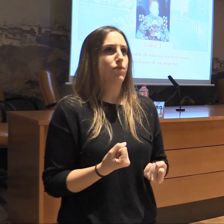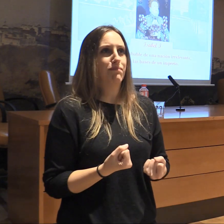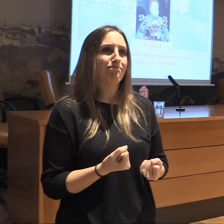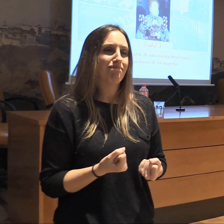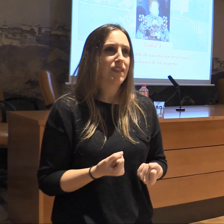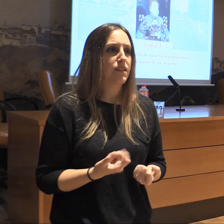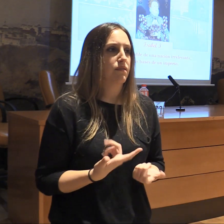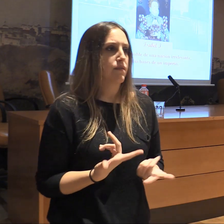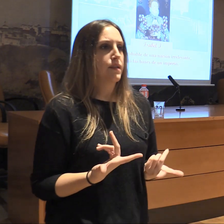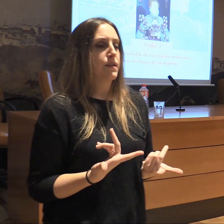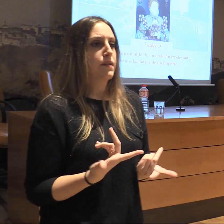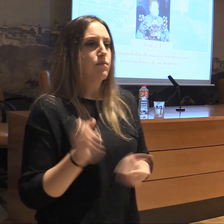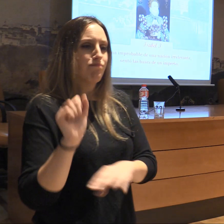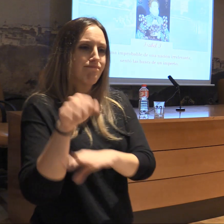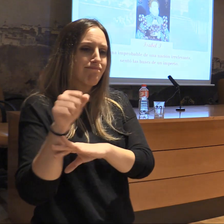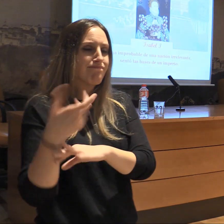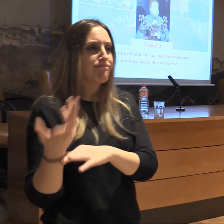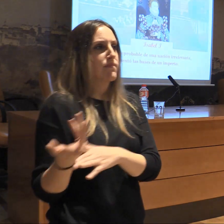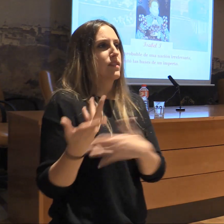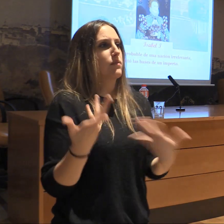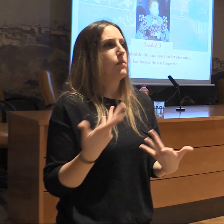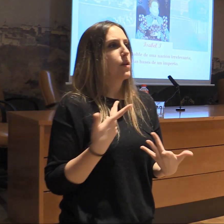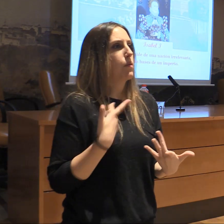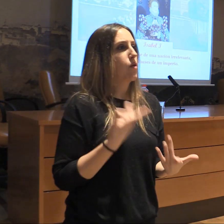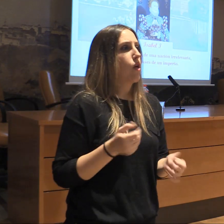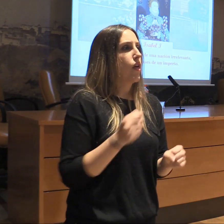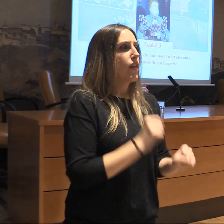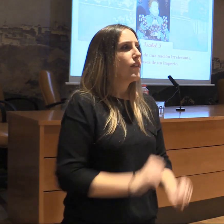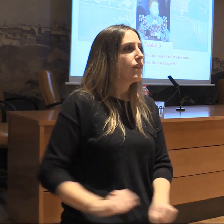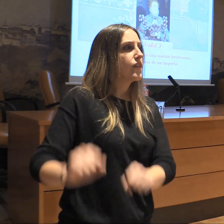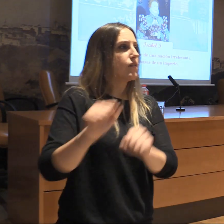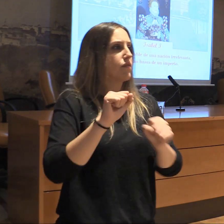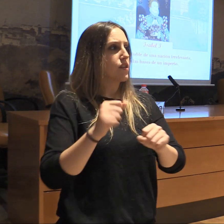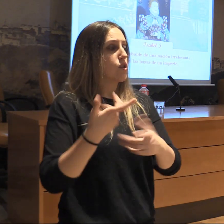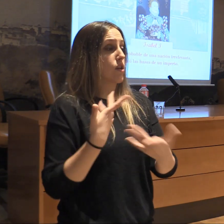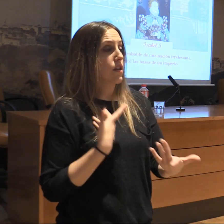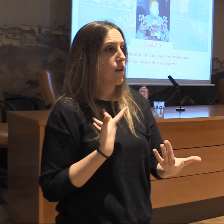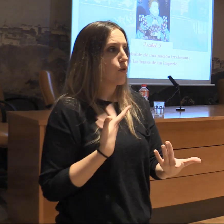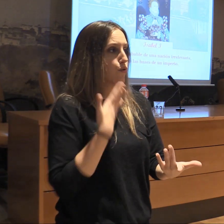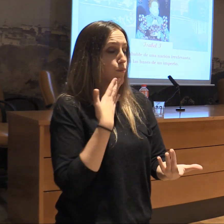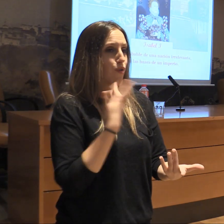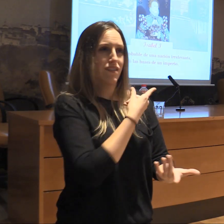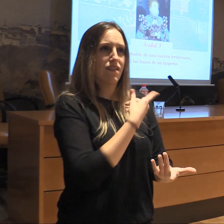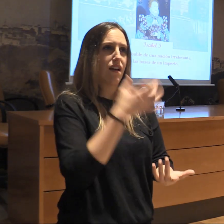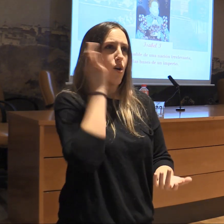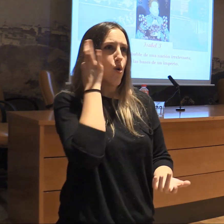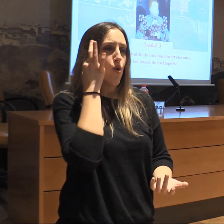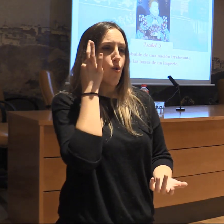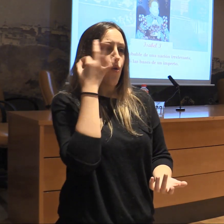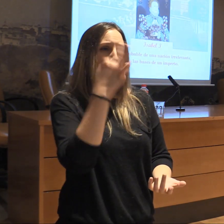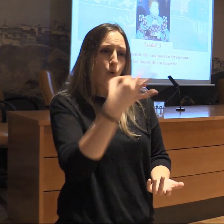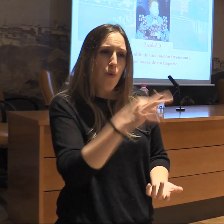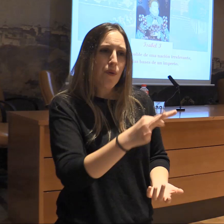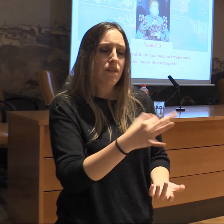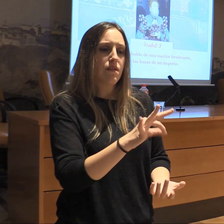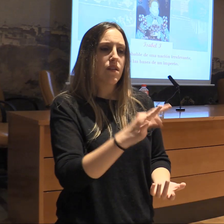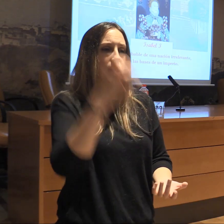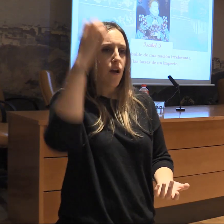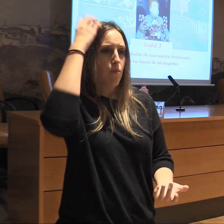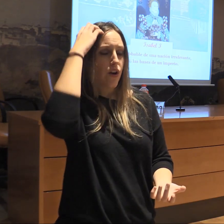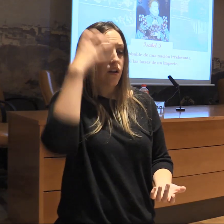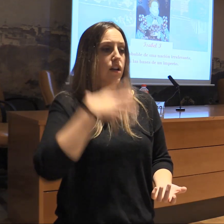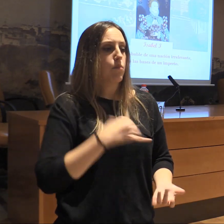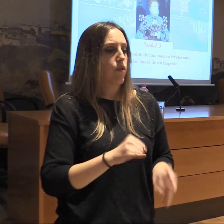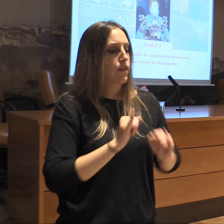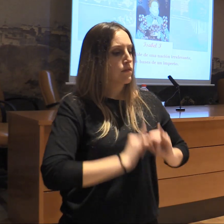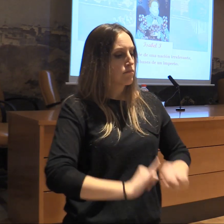Pero defendió a sus súbditos y se vanagloriaba que era la única monarca de toda Europa que podía pasearse